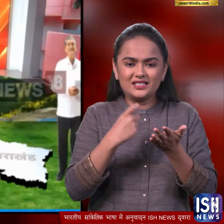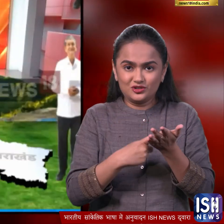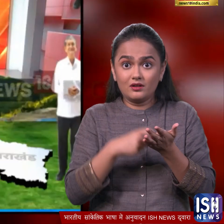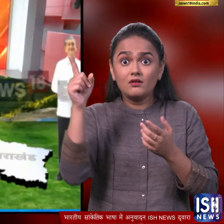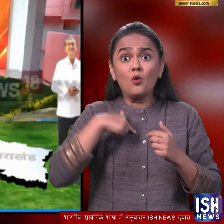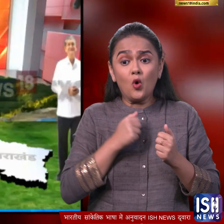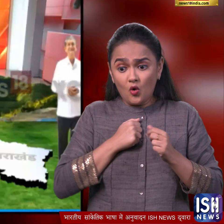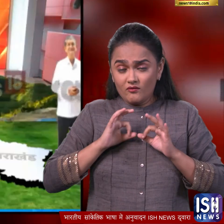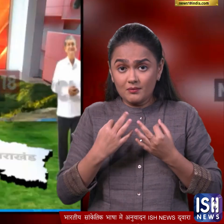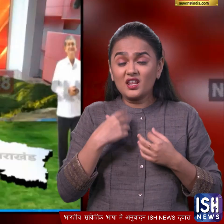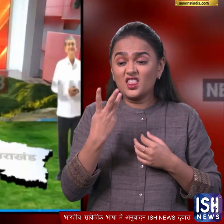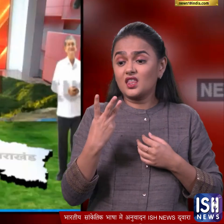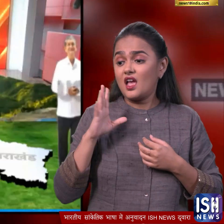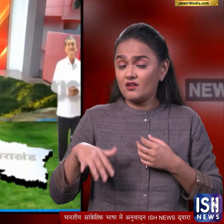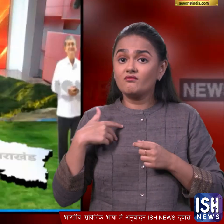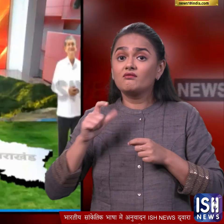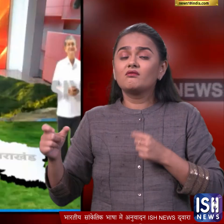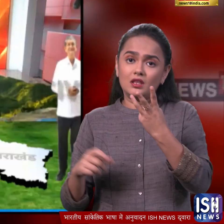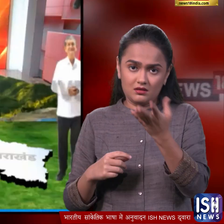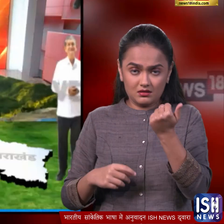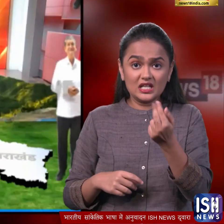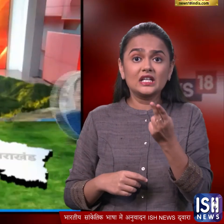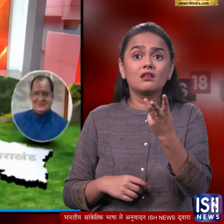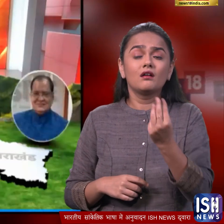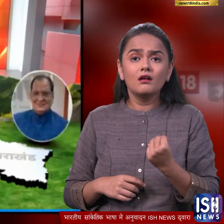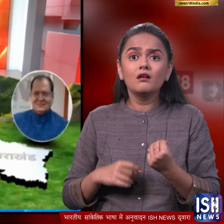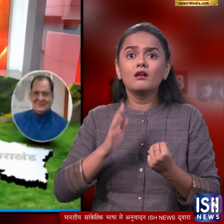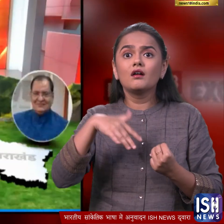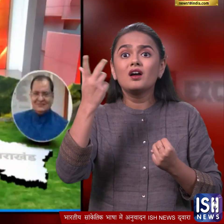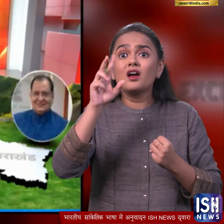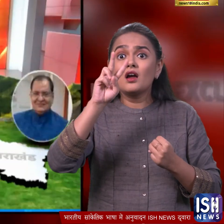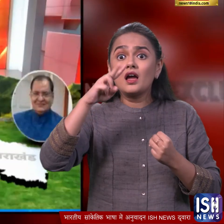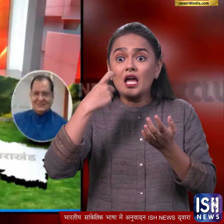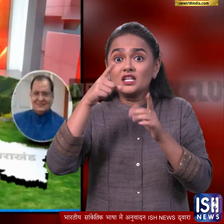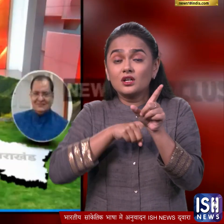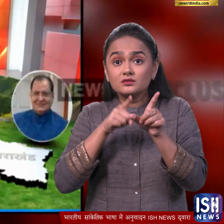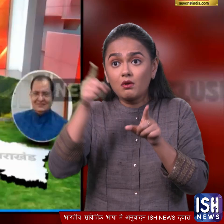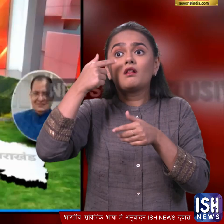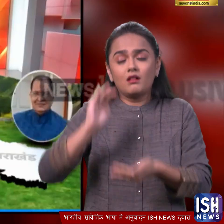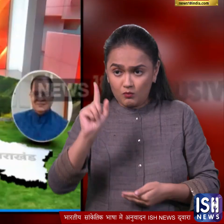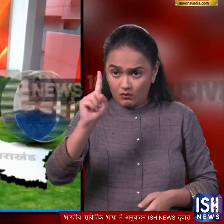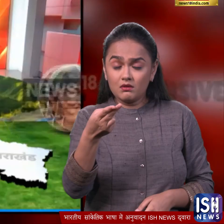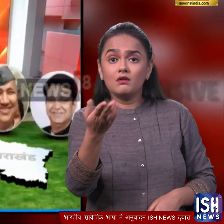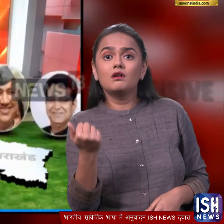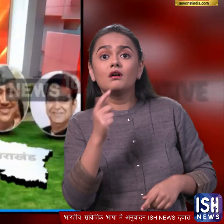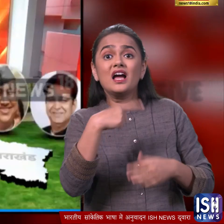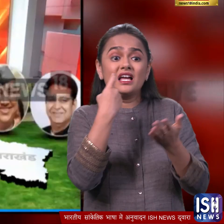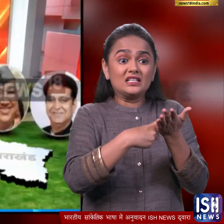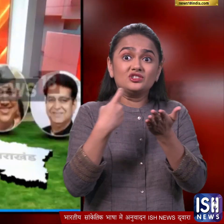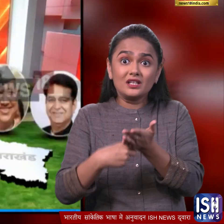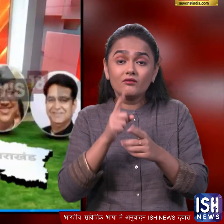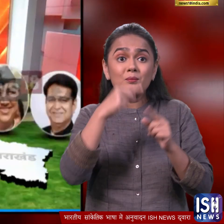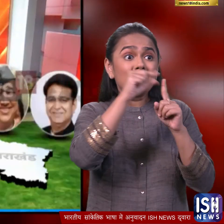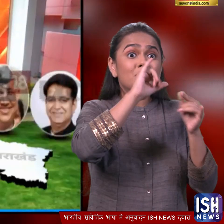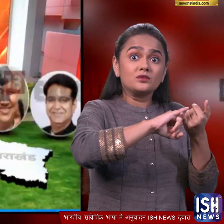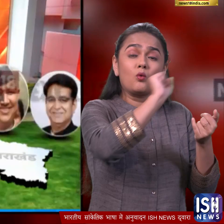नेता हरीश रावत अपने परिवार के लिए ही 3 टिकट मांग रहे हैं, तो यशपाल आर्य को अपने अलावा विधायक बेटे के लिए भी टिकट चाहिए। यही नहीं,